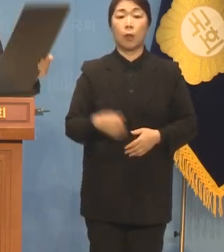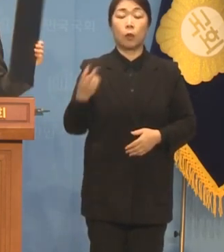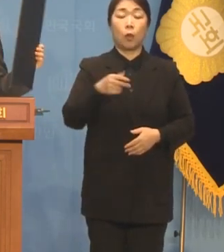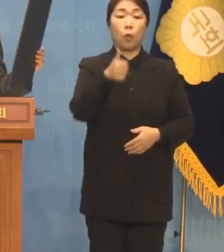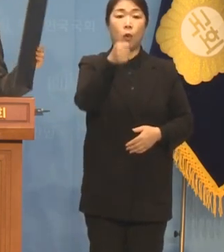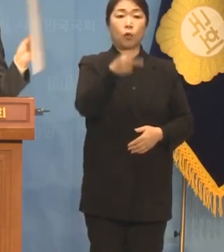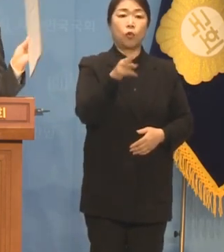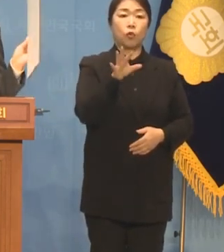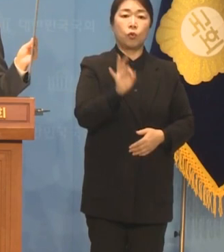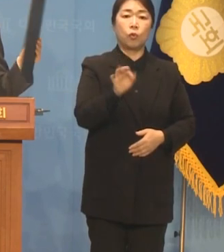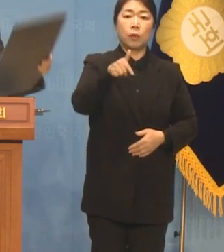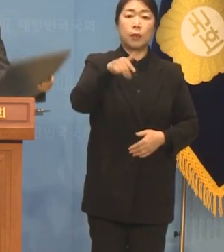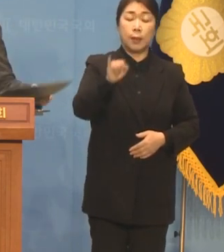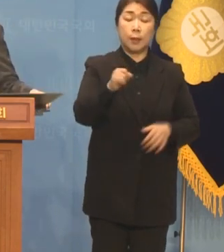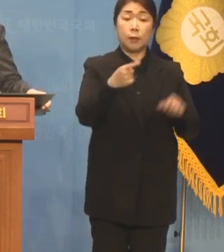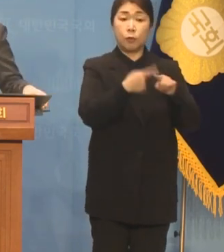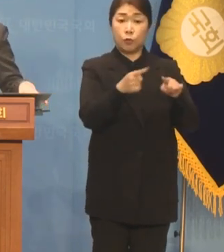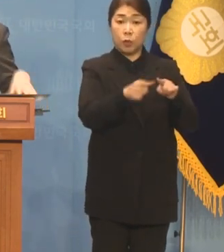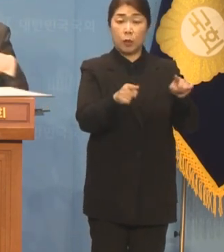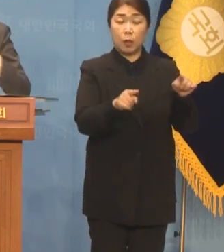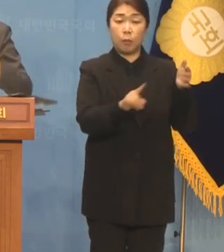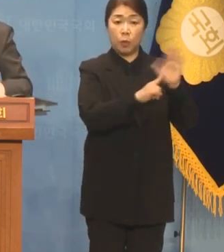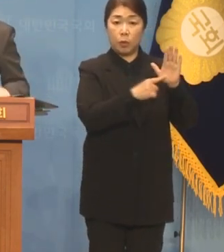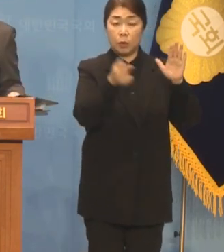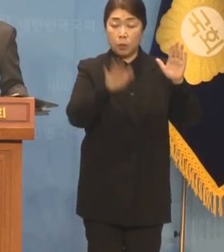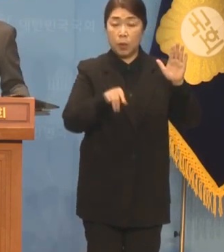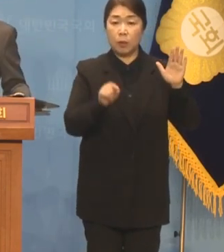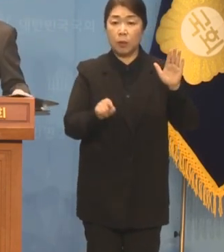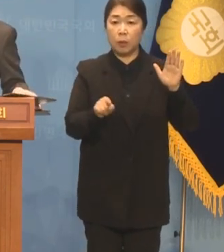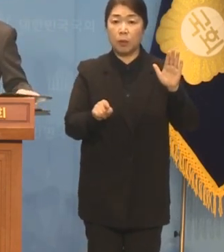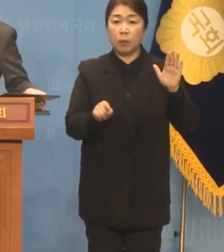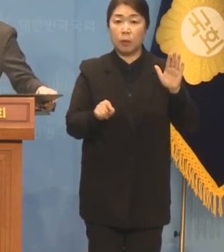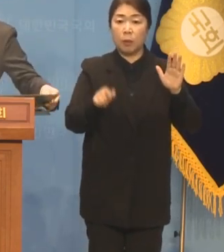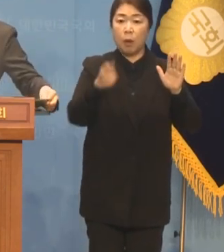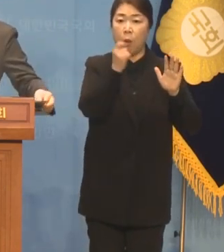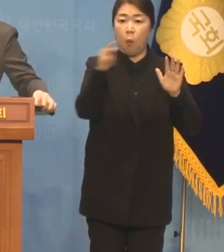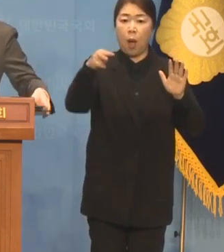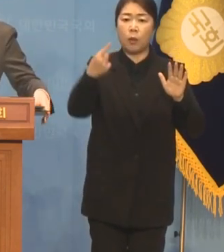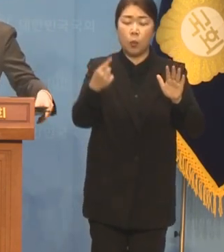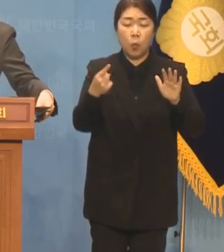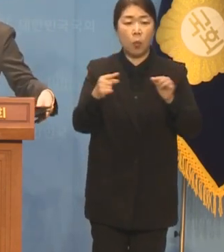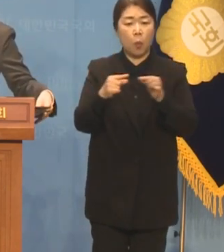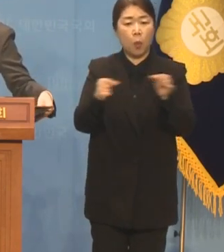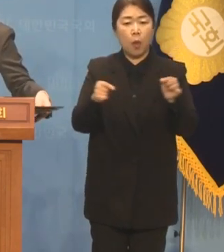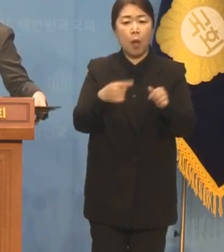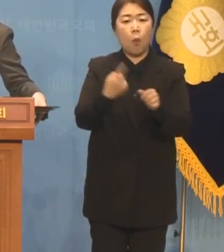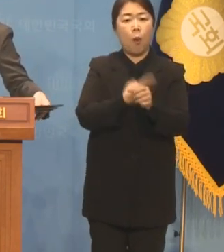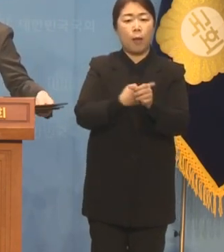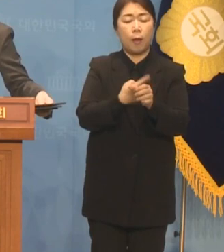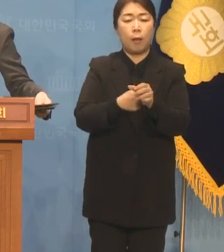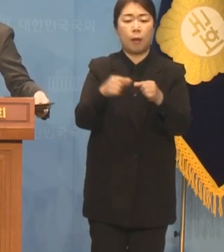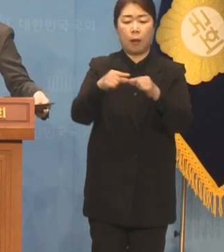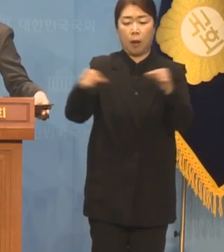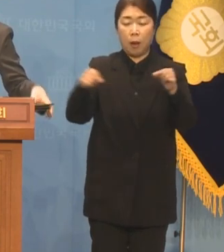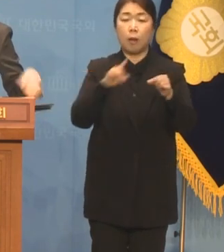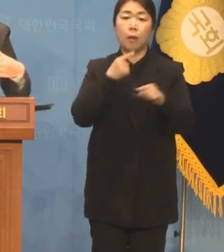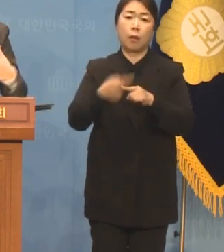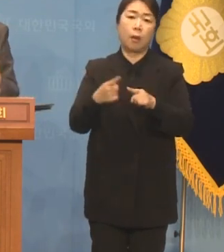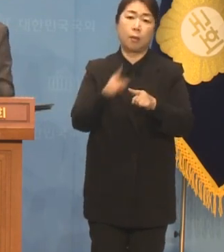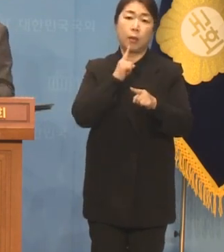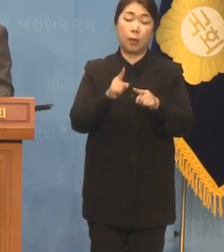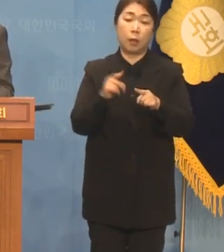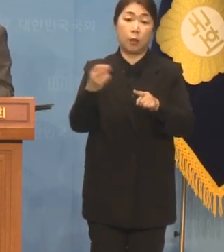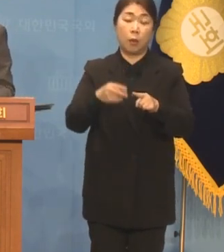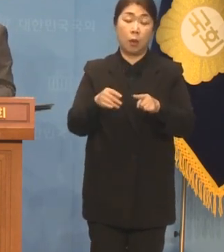흉기라고 표현이 되어 있는데 기사에는 여기에서는 과도라는 표현을 씁니다. 그리고 또